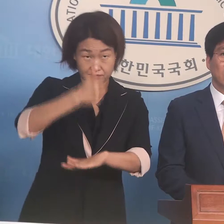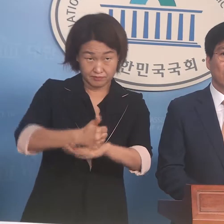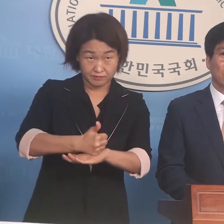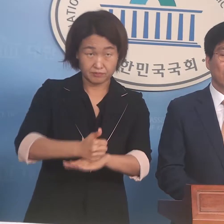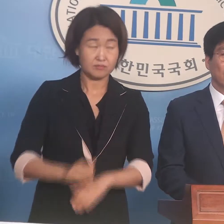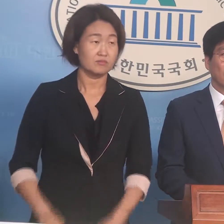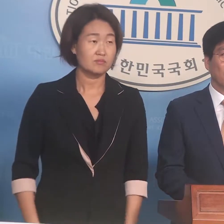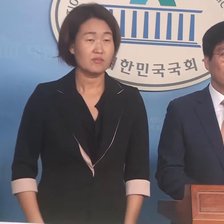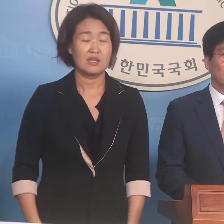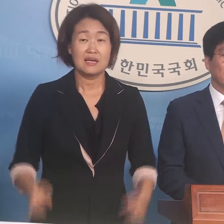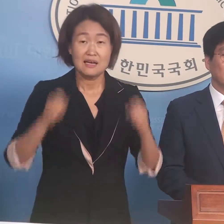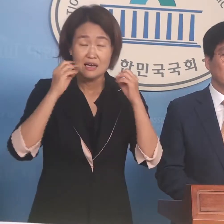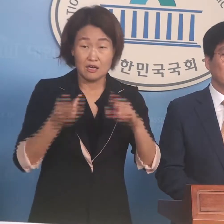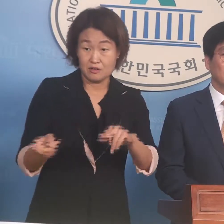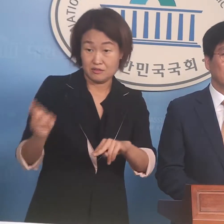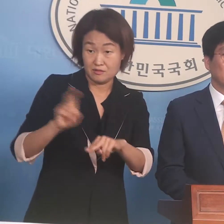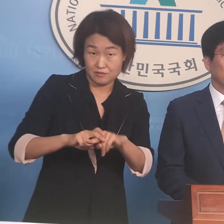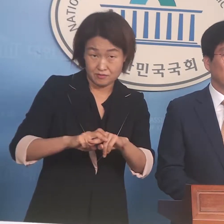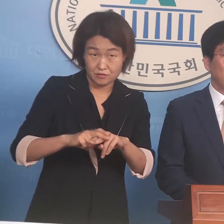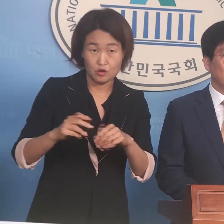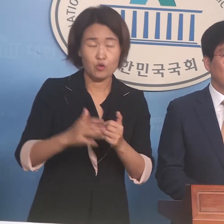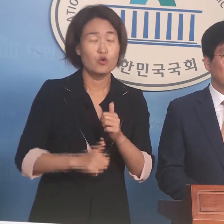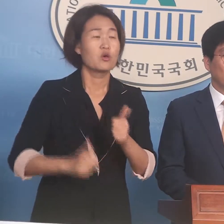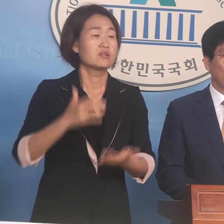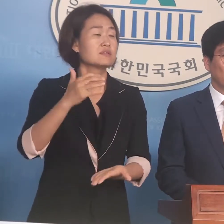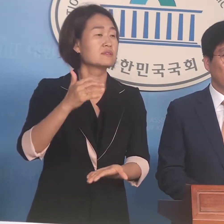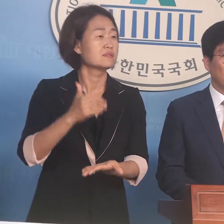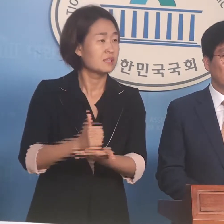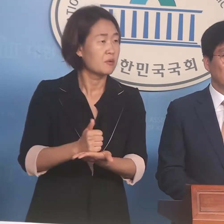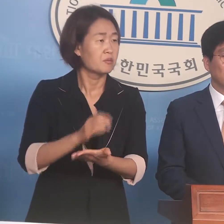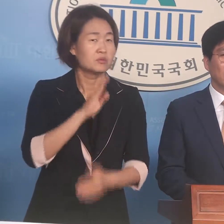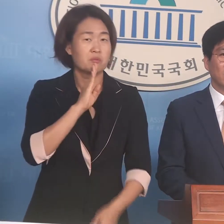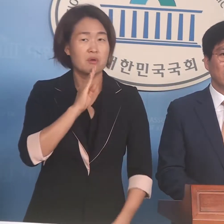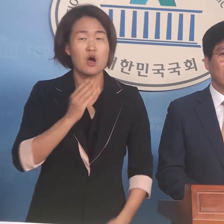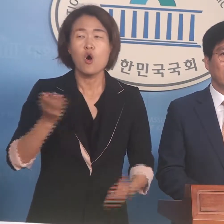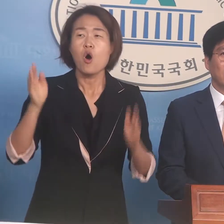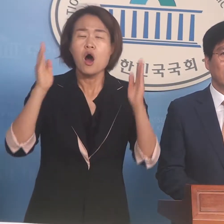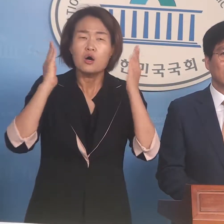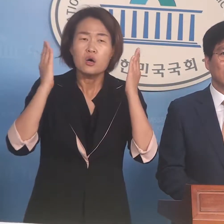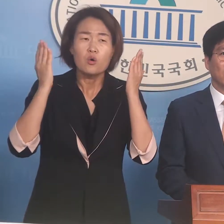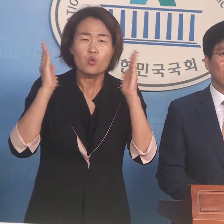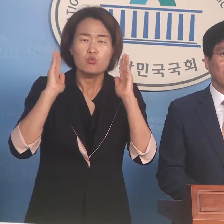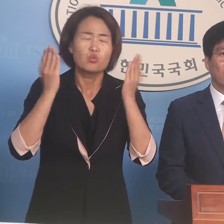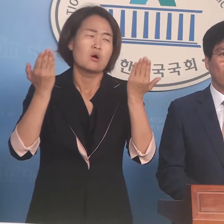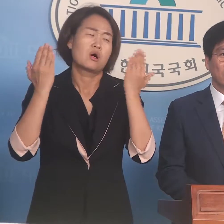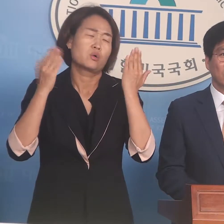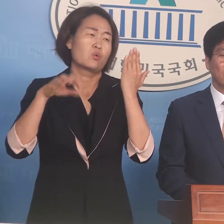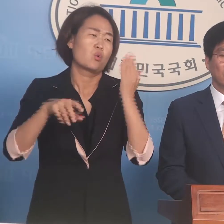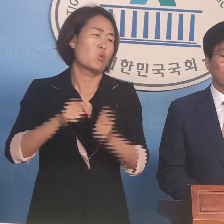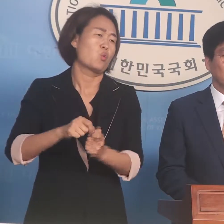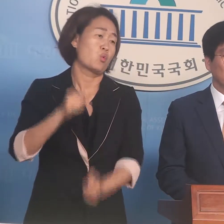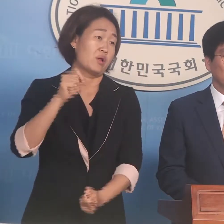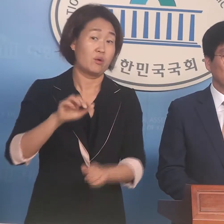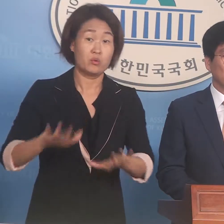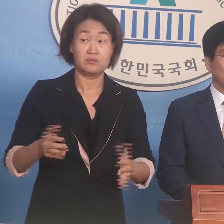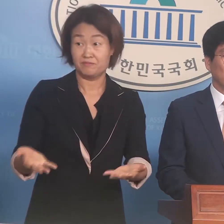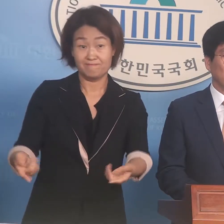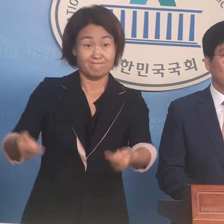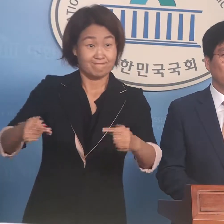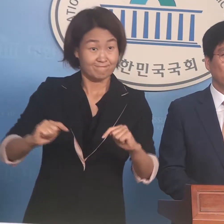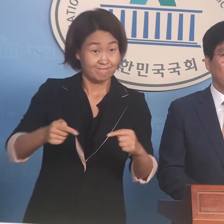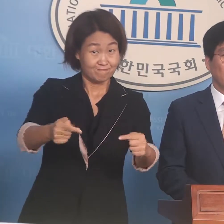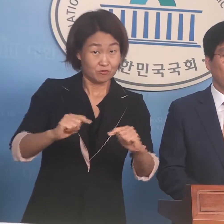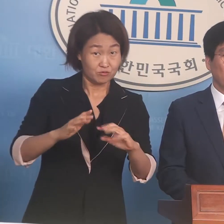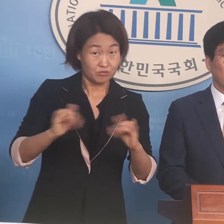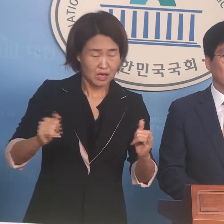마지막으로 신임공정거래위원장께서는 학계에서 오랫동안 계셨습니다. 지금 여기 오신 분들이 수십